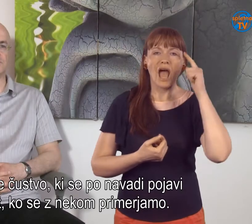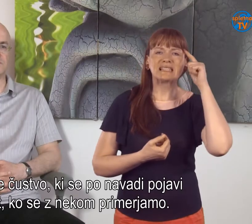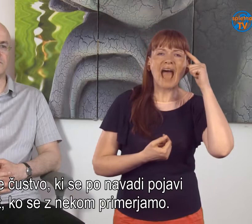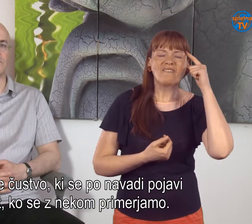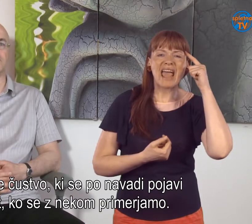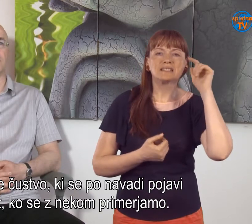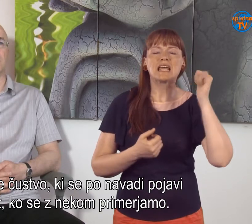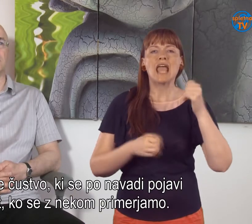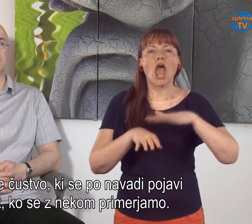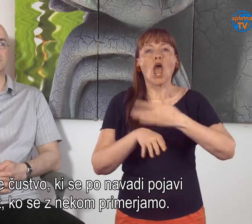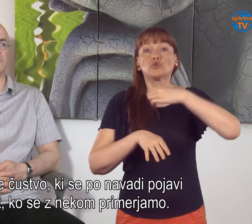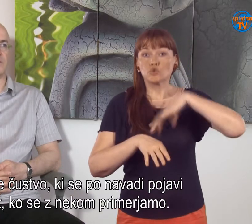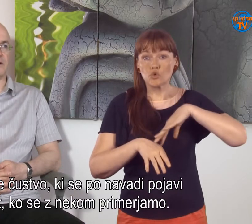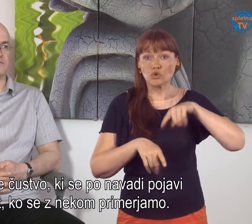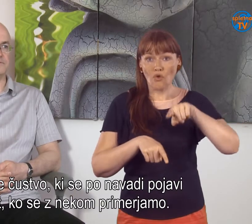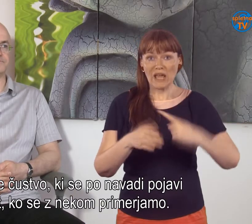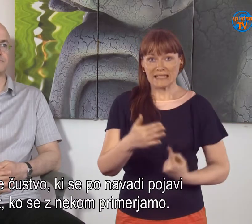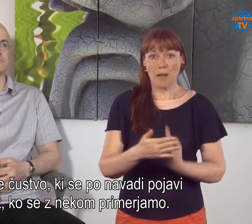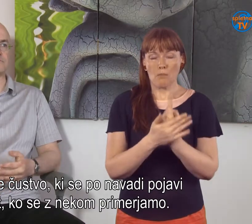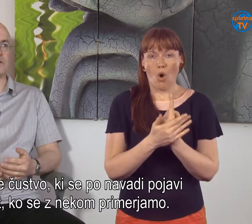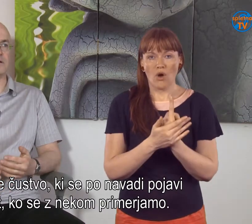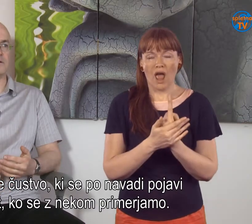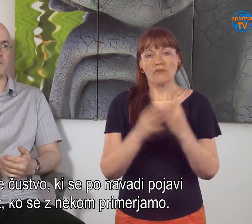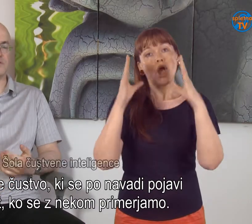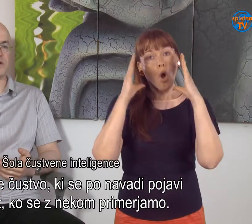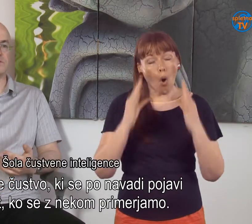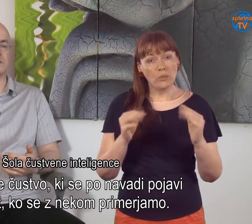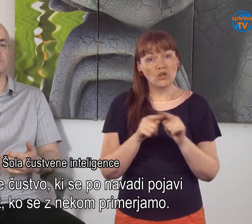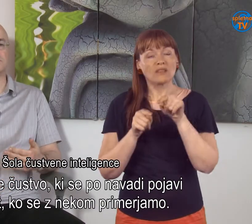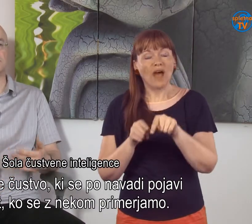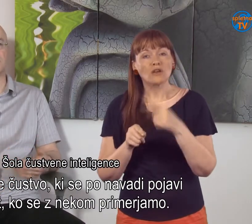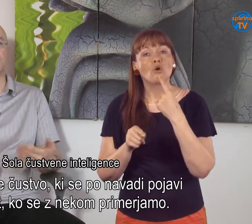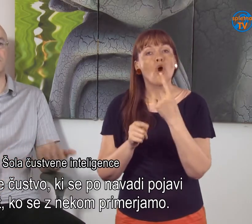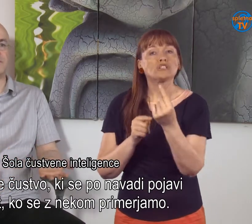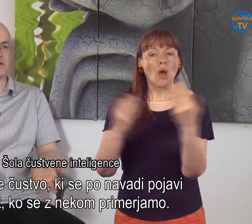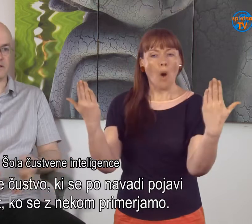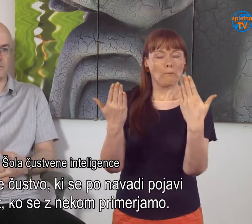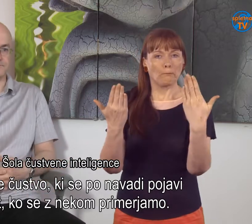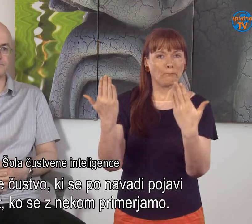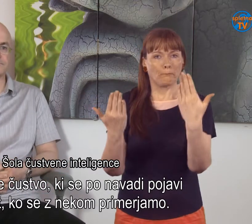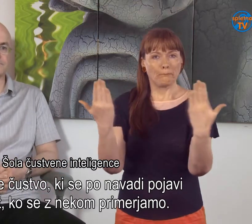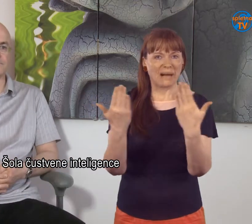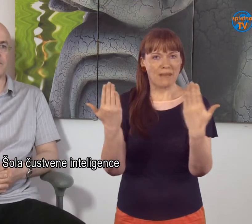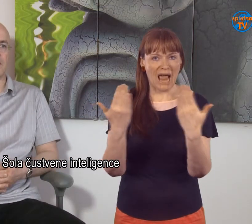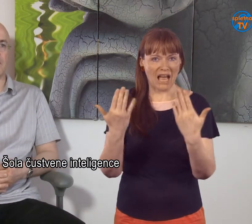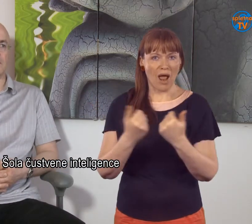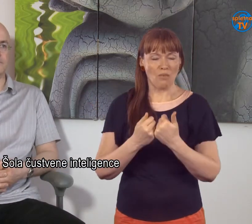Zavist je čustvo, ki se pojavi običajno takrat, ko se z nekom primerjamo.